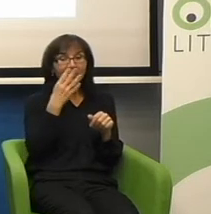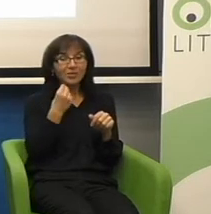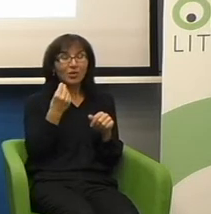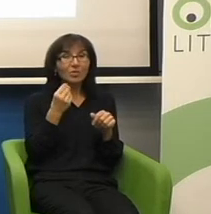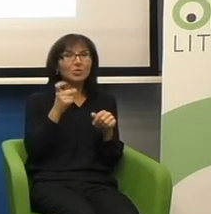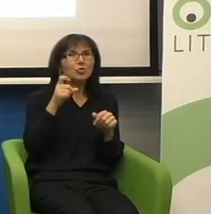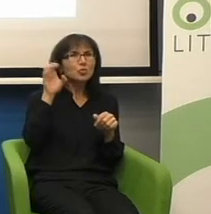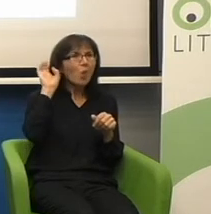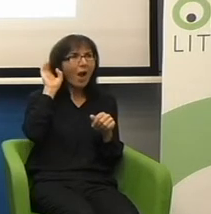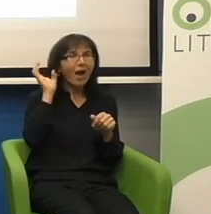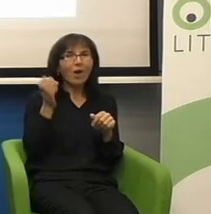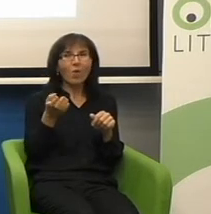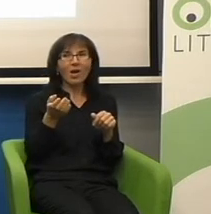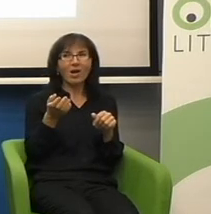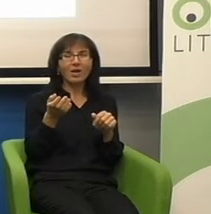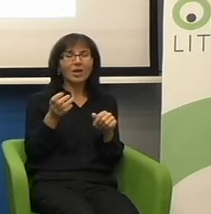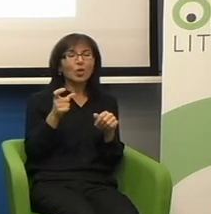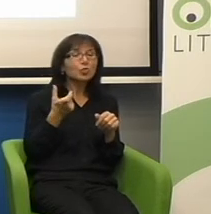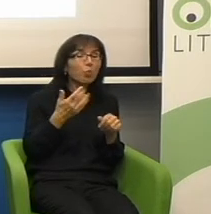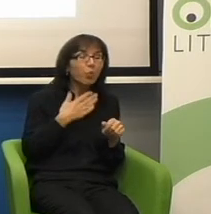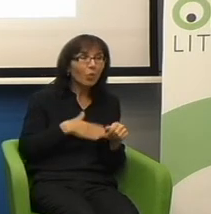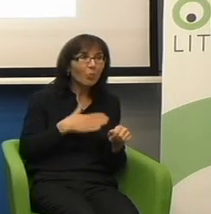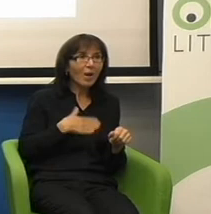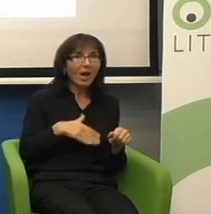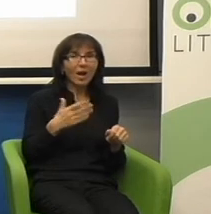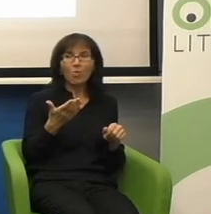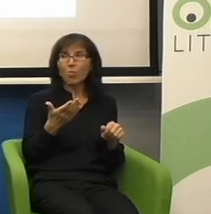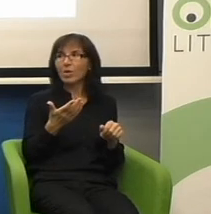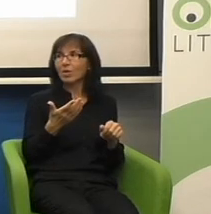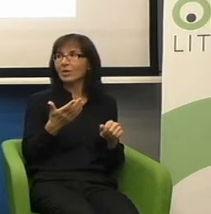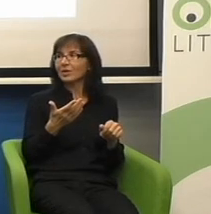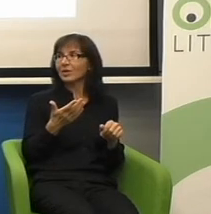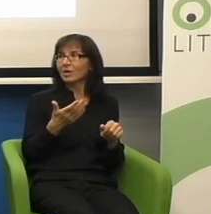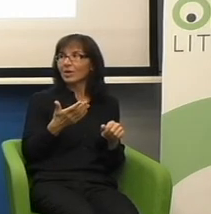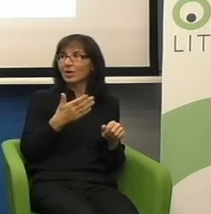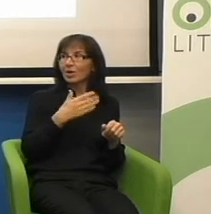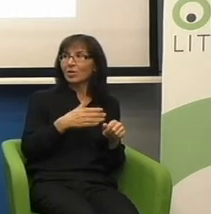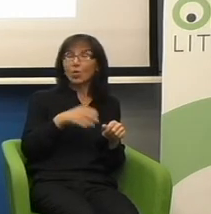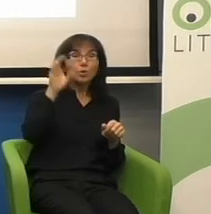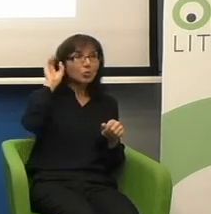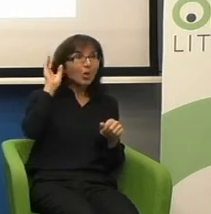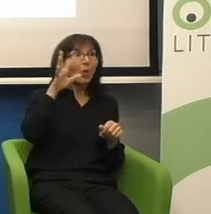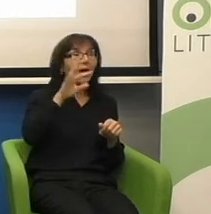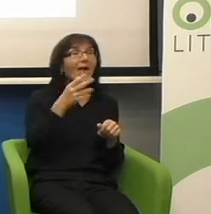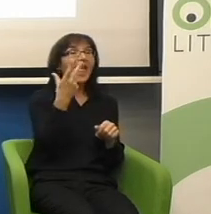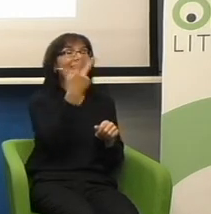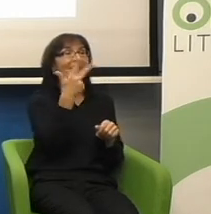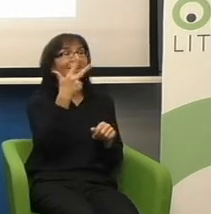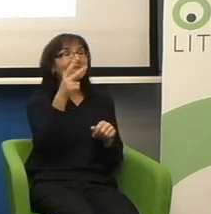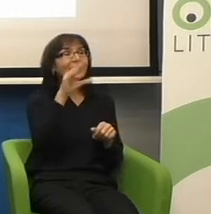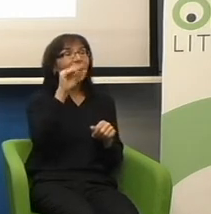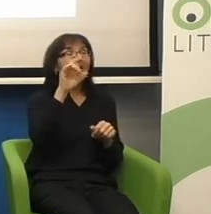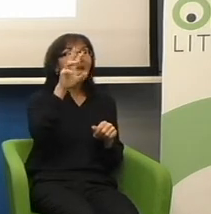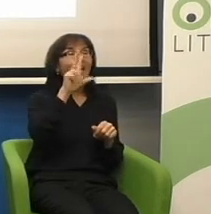ona słuchała, co się podobało. Słuchała tercetu egzotycznego. No to jest bardzo